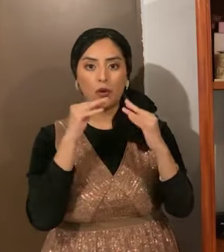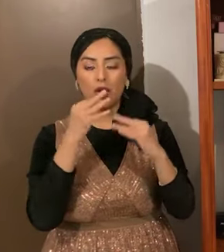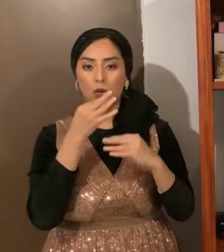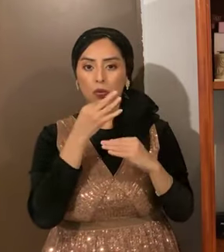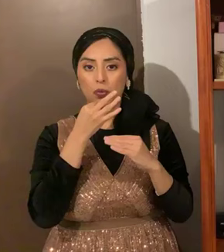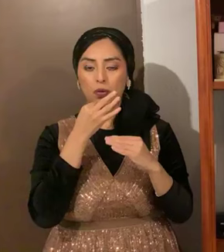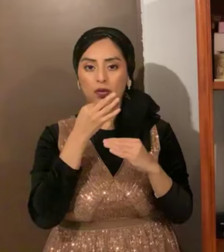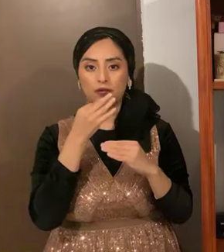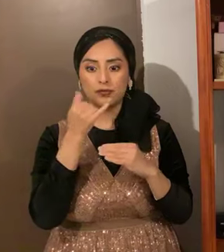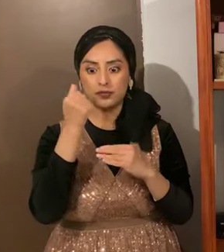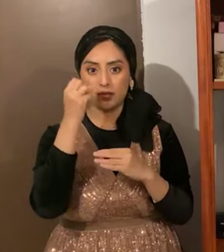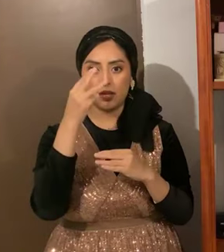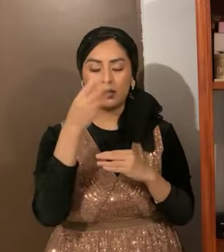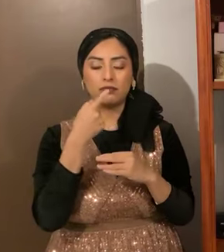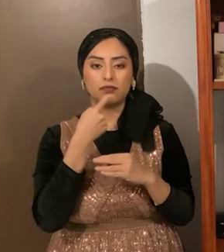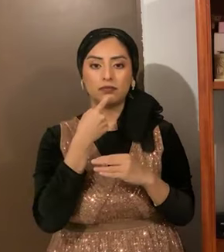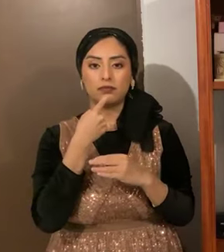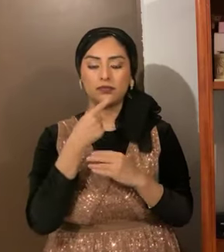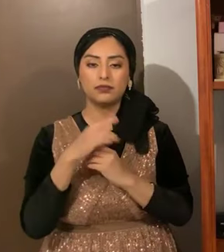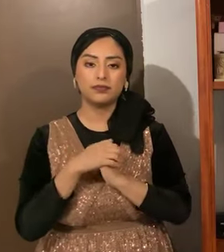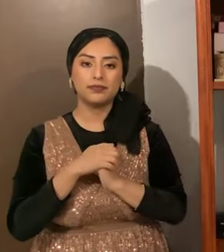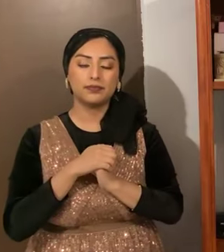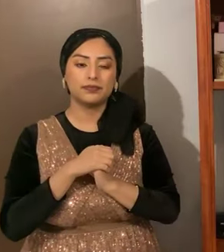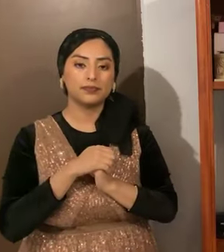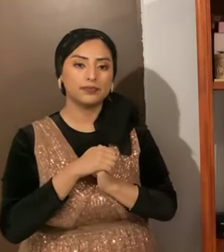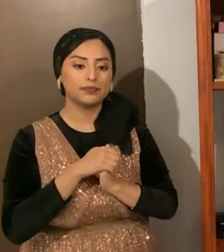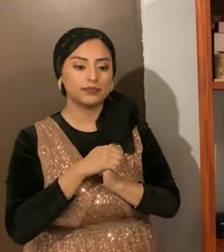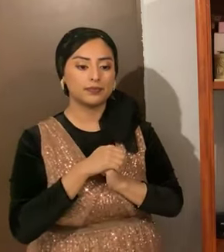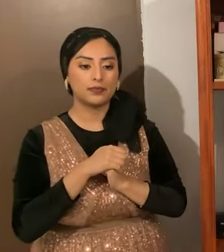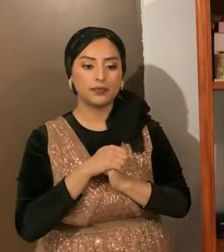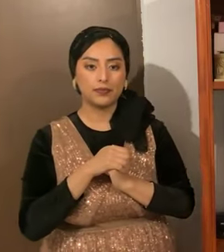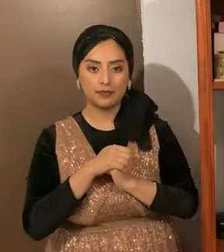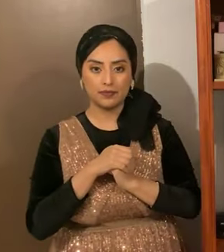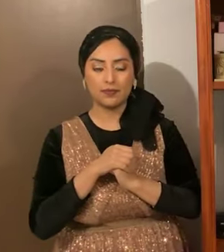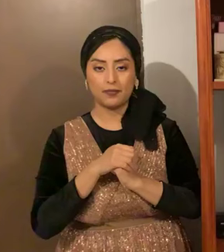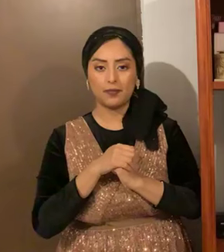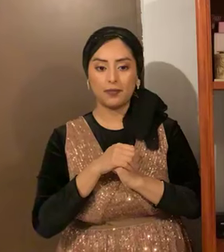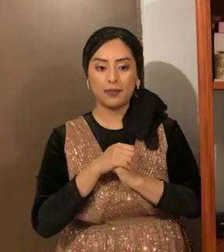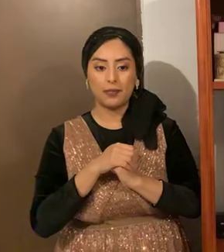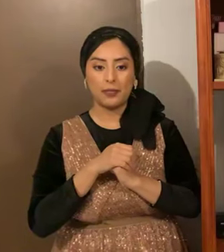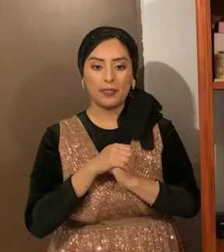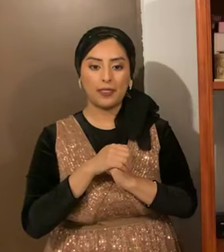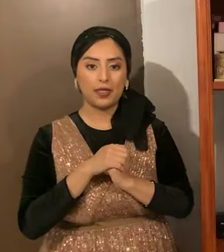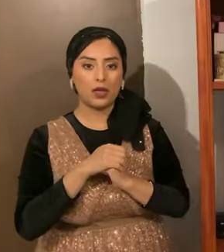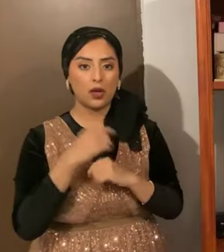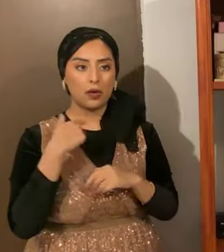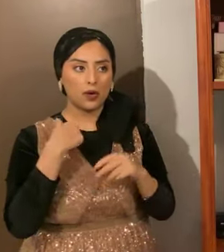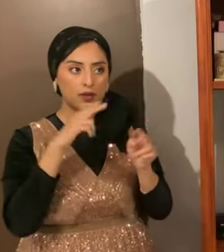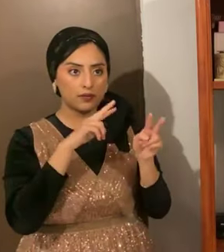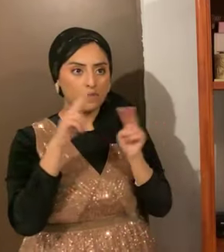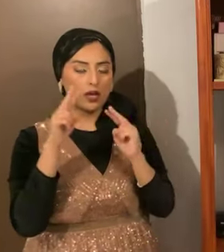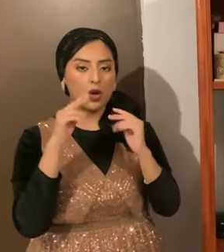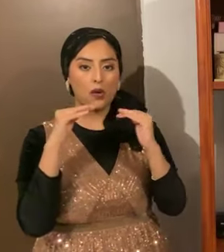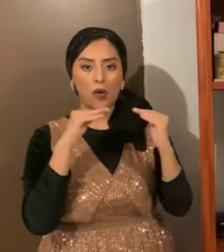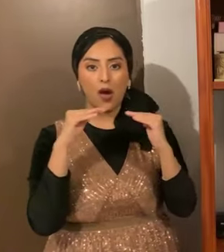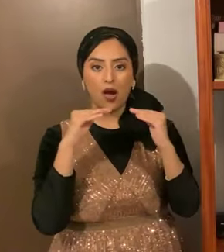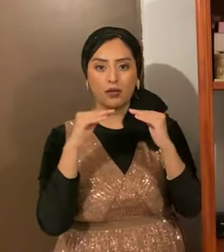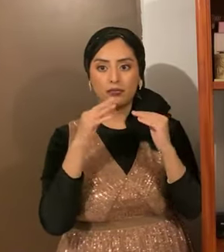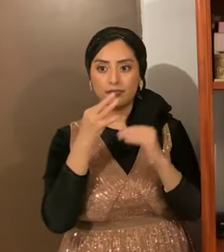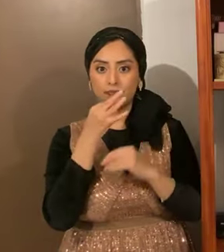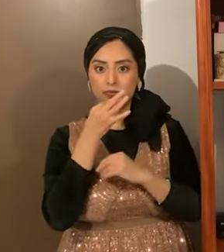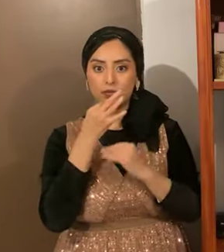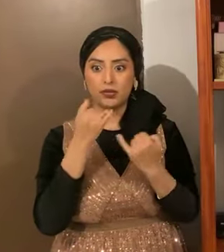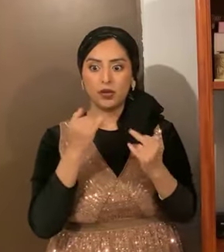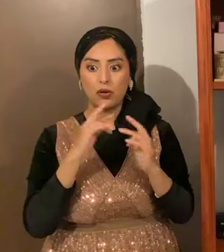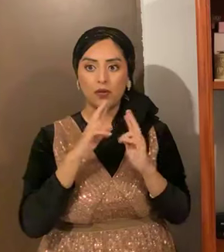habló nuestro gran Señor Yahshua HaMashiach, ¿verdad? A mi persona, sí. Entonces vemos los tambores de guerra ahorita. Pero